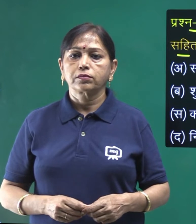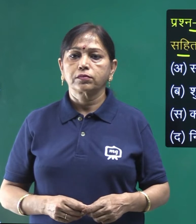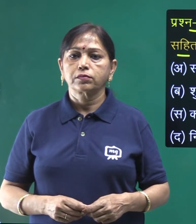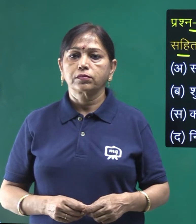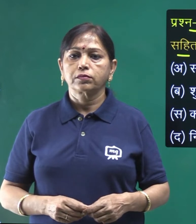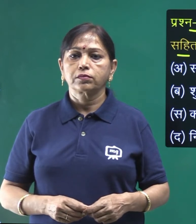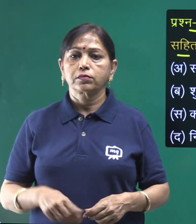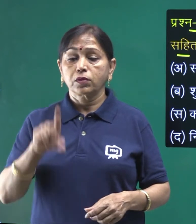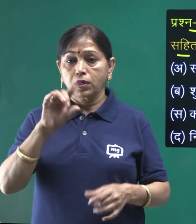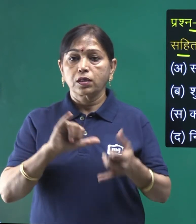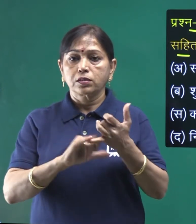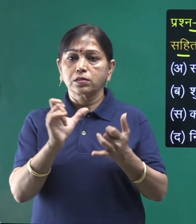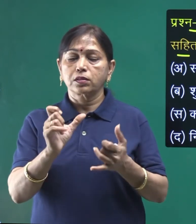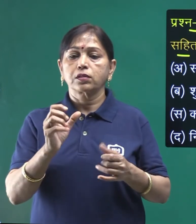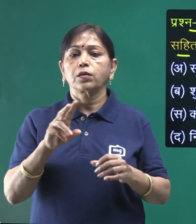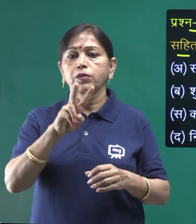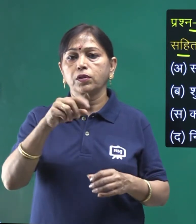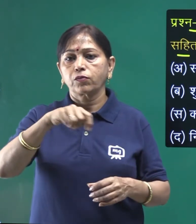एक संतृप्त विलयन,